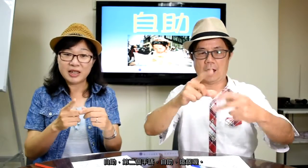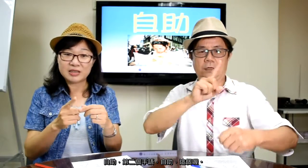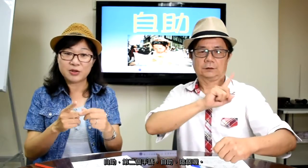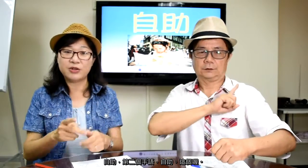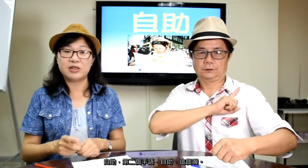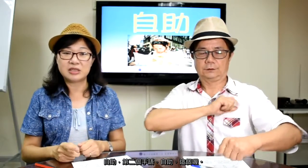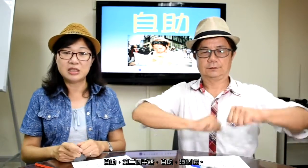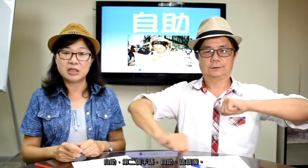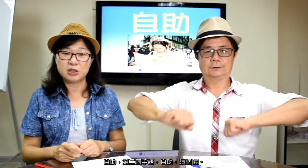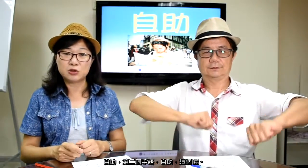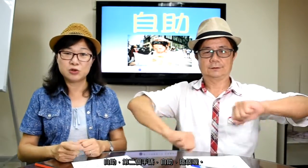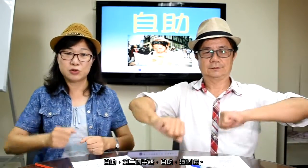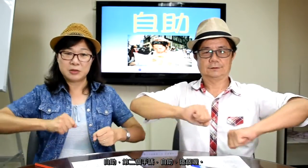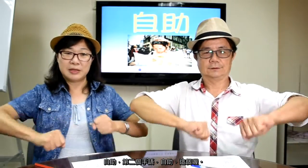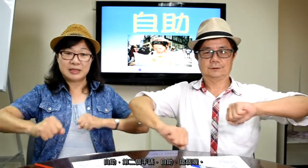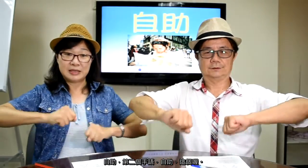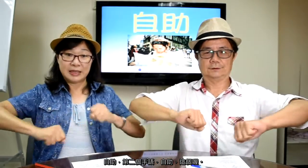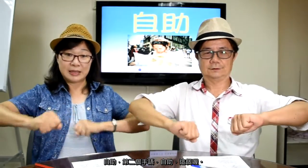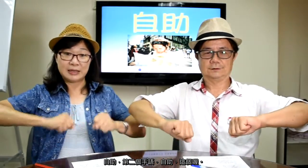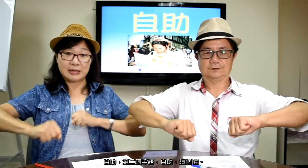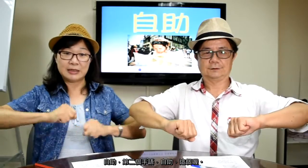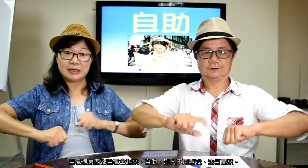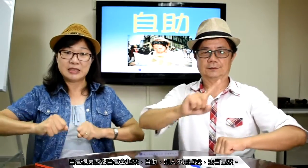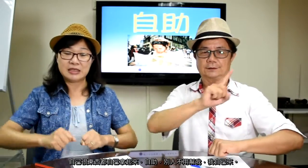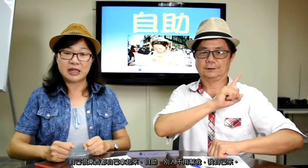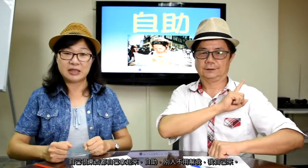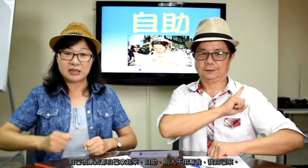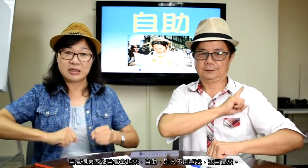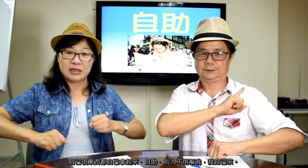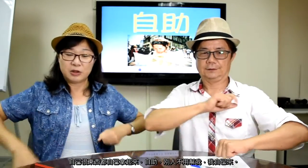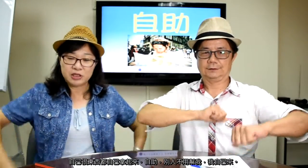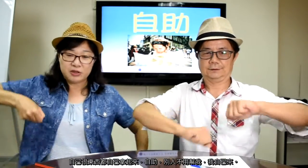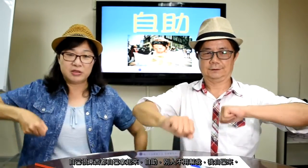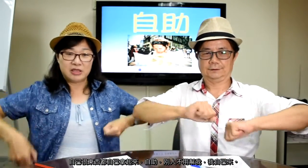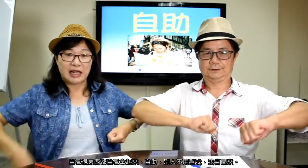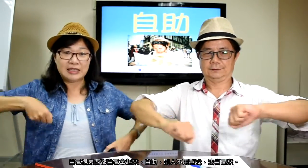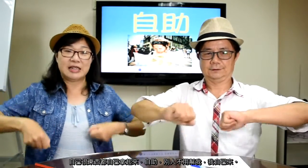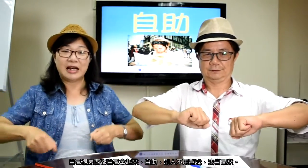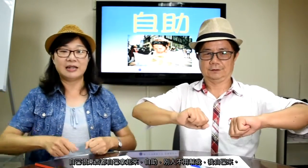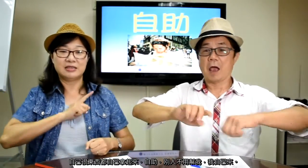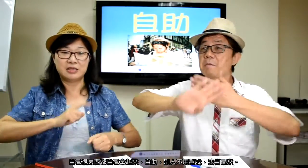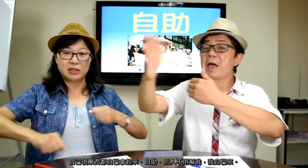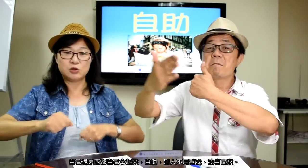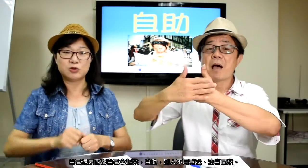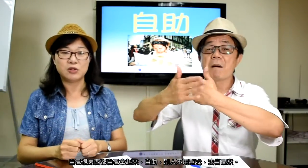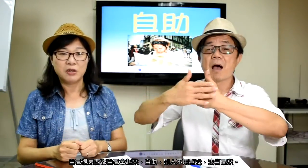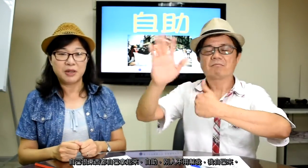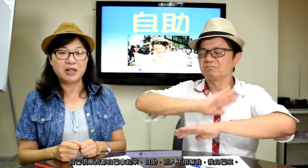个手语自助，这一个哈、哦，自己很东西都自己拿起来。自助，别人